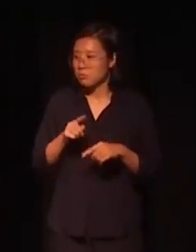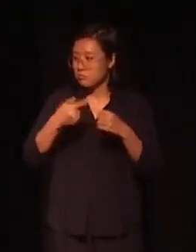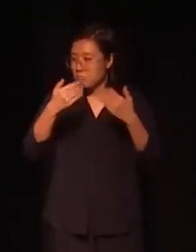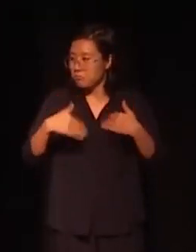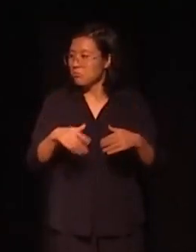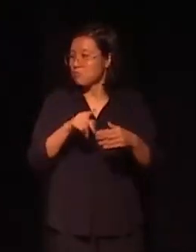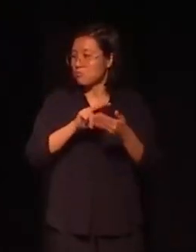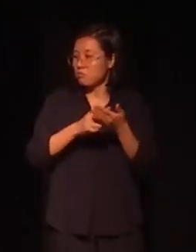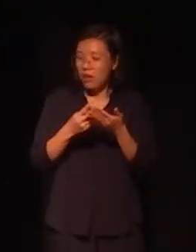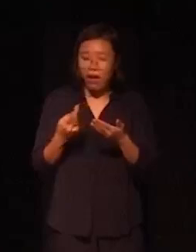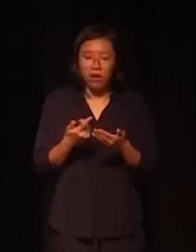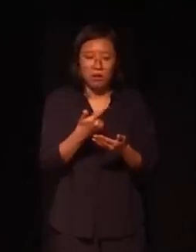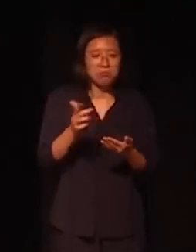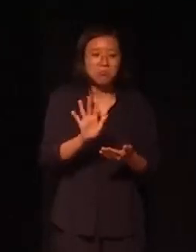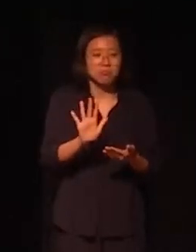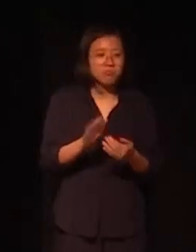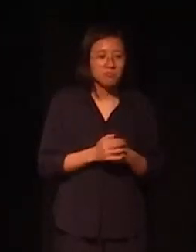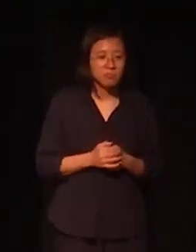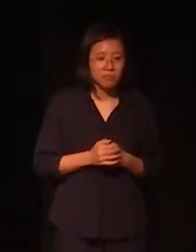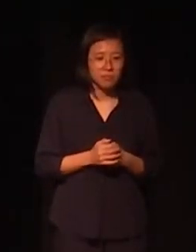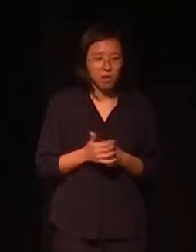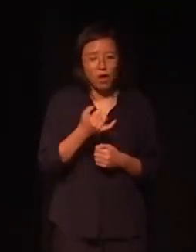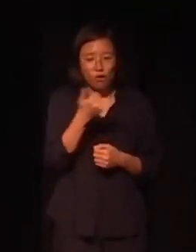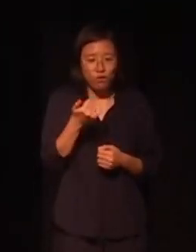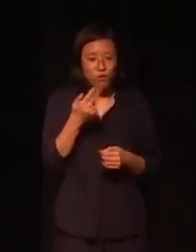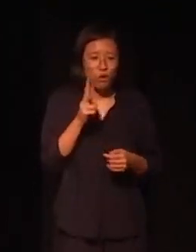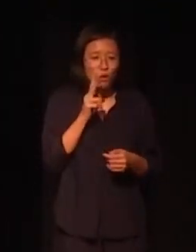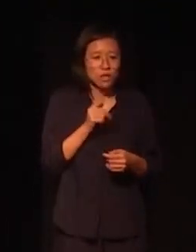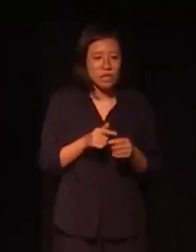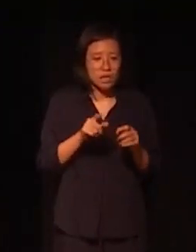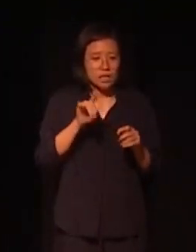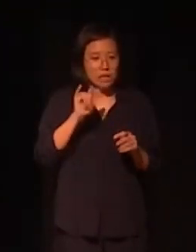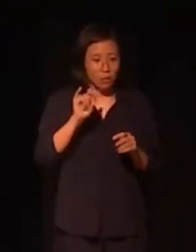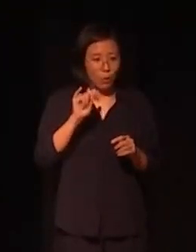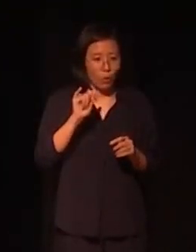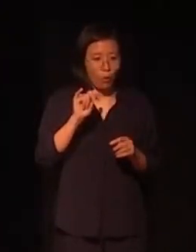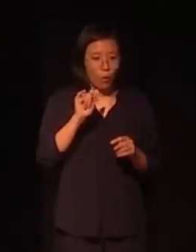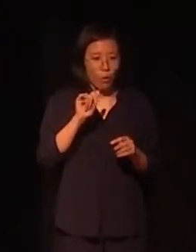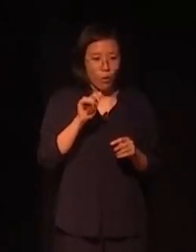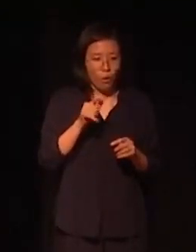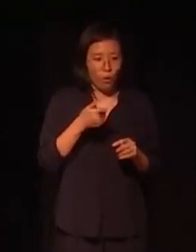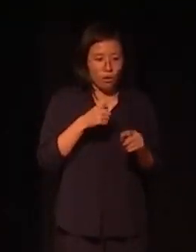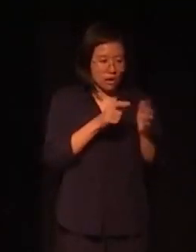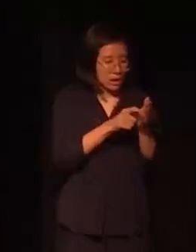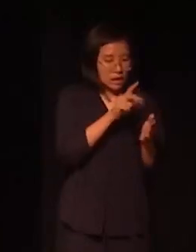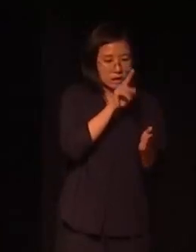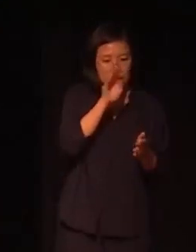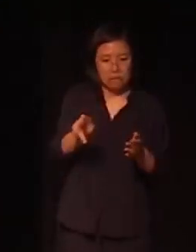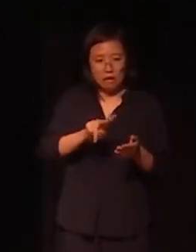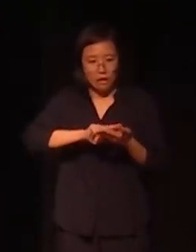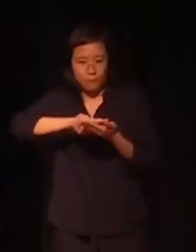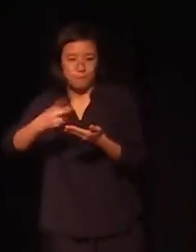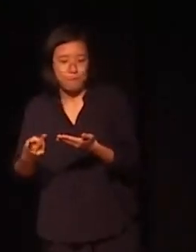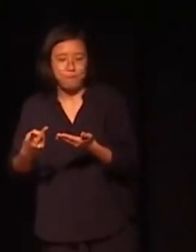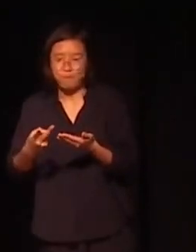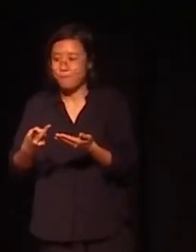translate. Sometimes we simply transliterate the dish name. Say 春盘面, we won't put it as, say 春